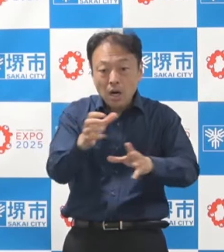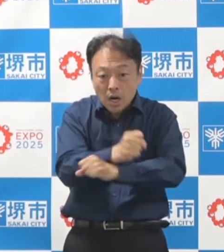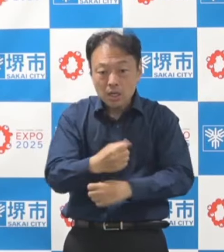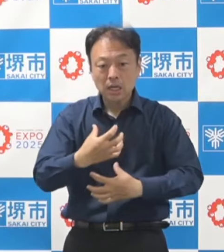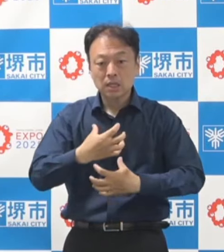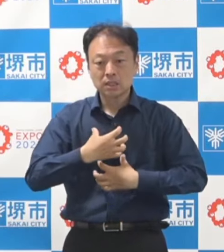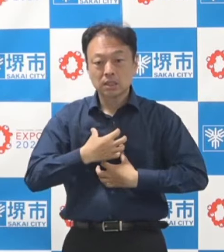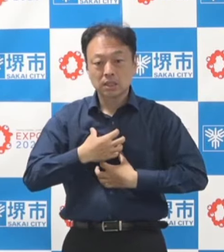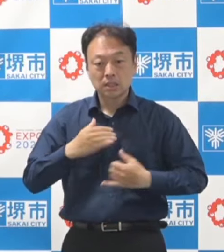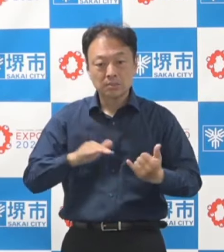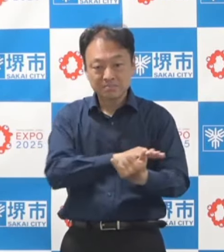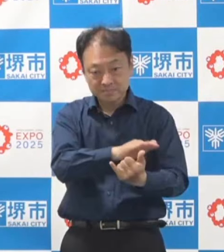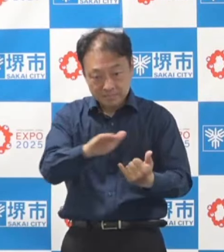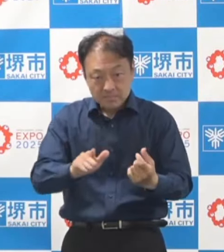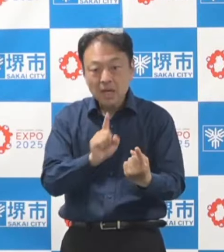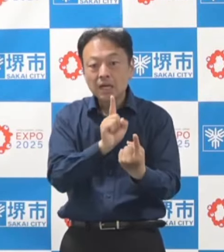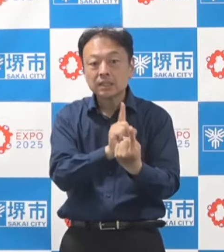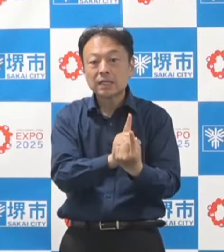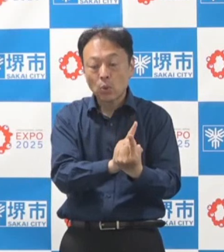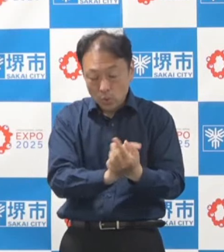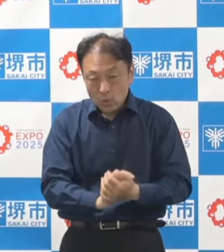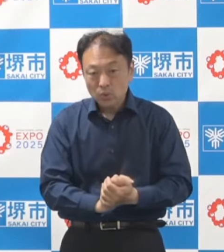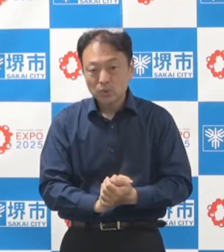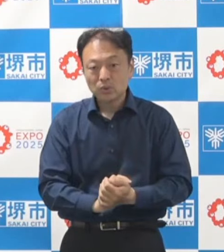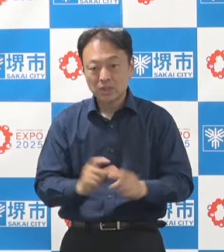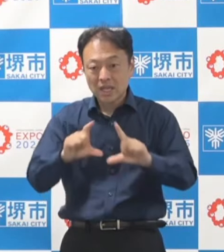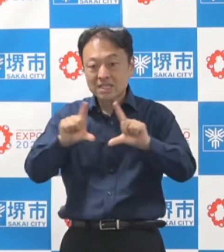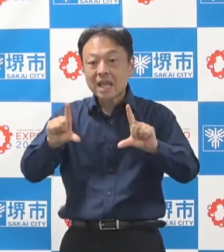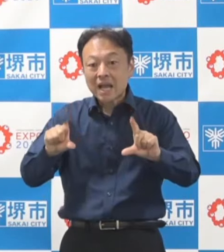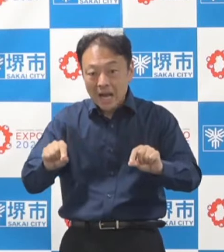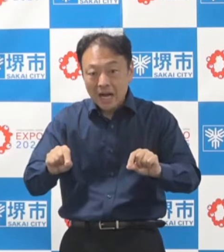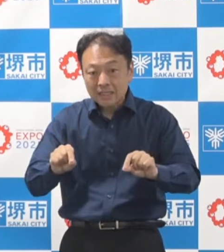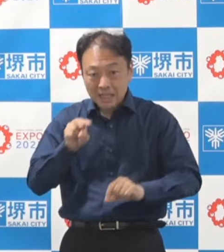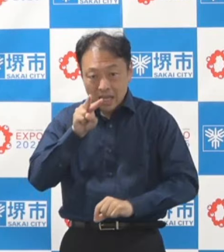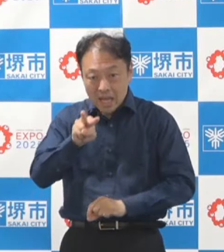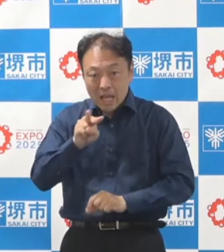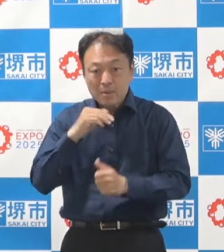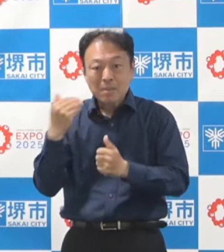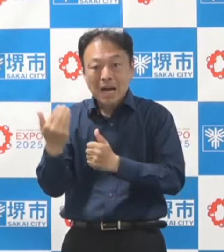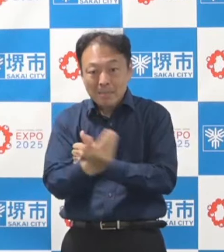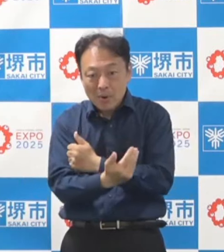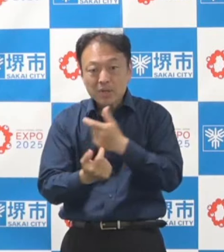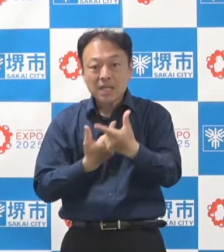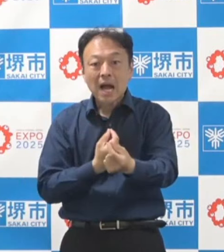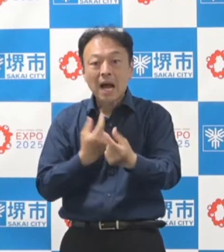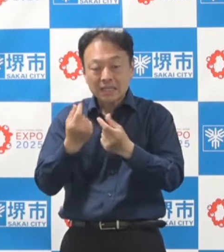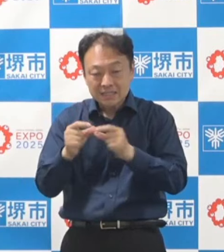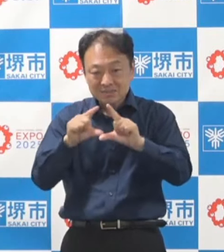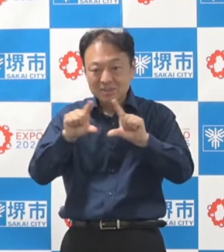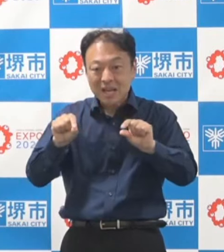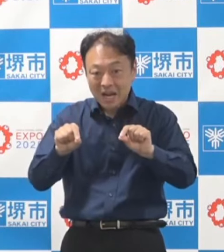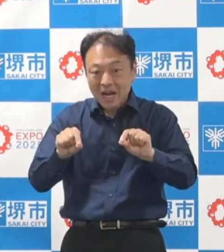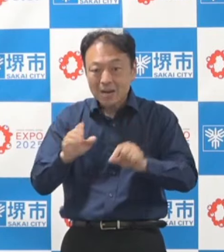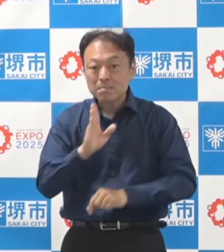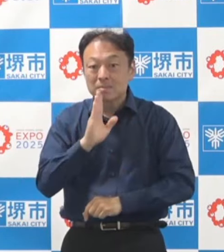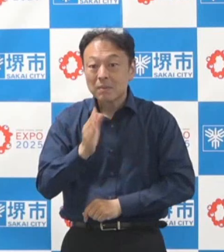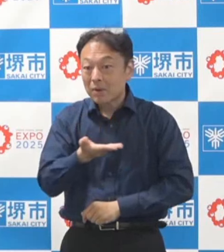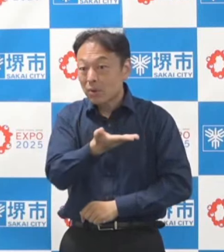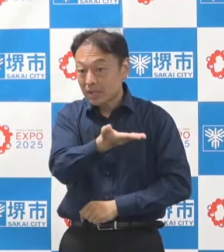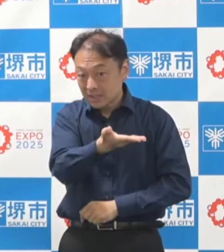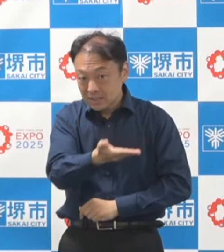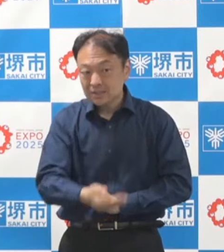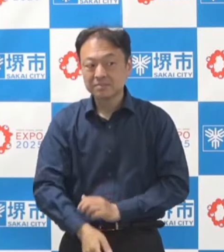象に見守り合いステッカー、こちらがその絵ですが、実際の実物が